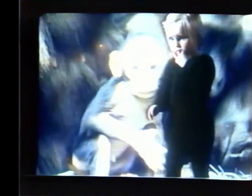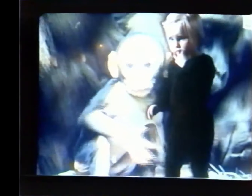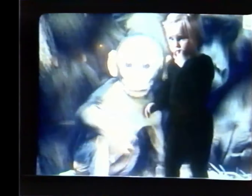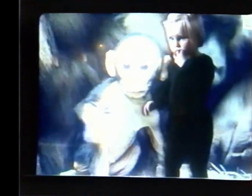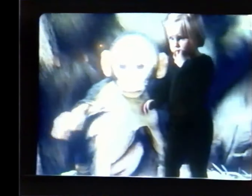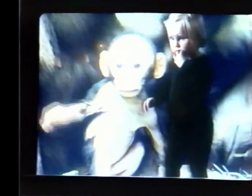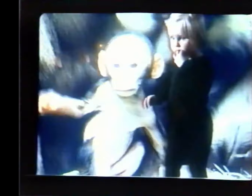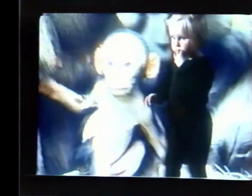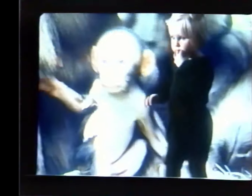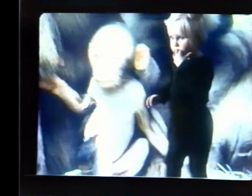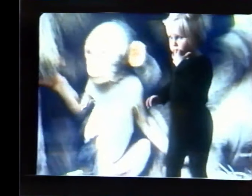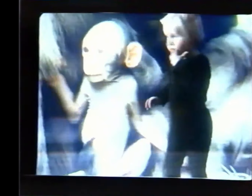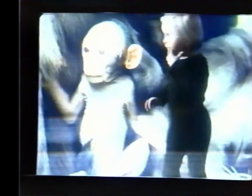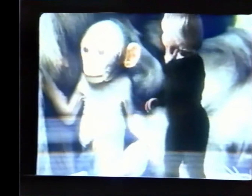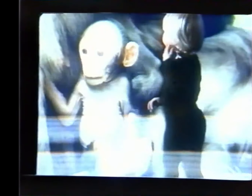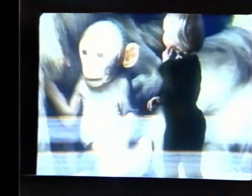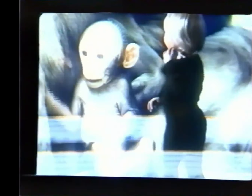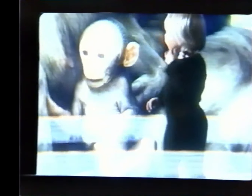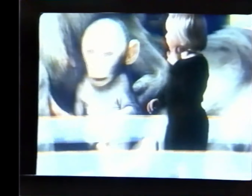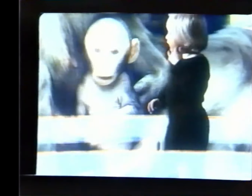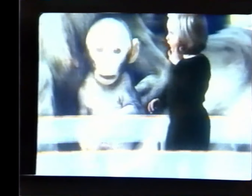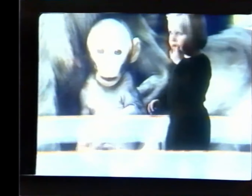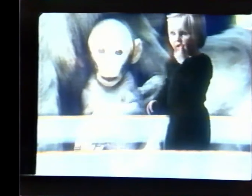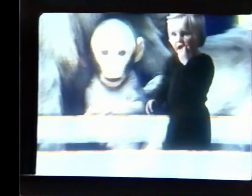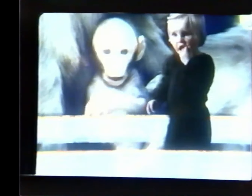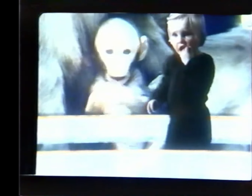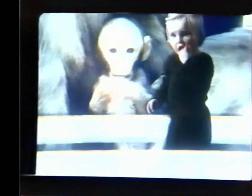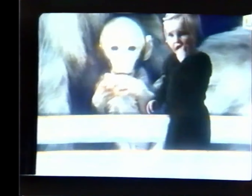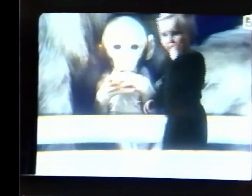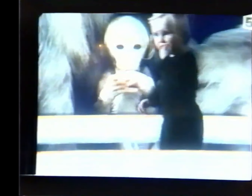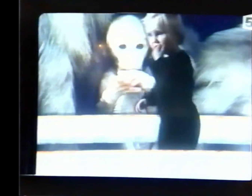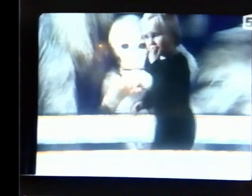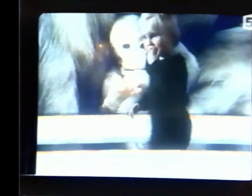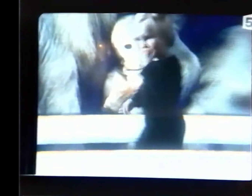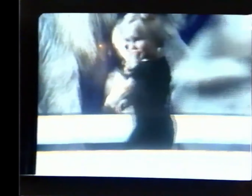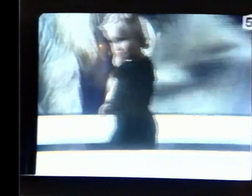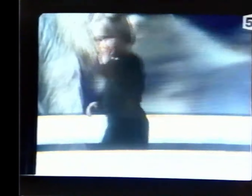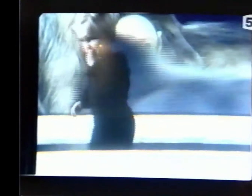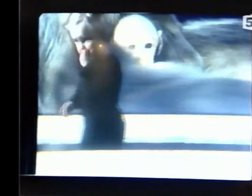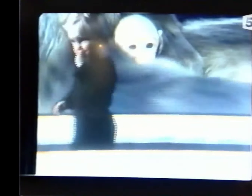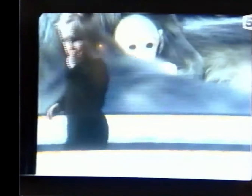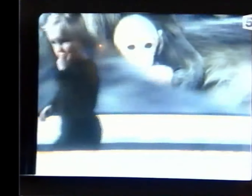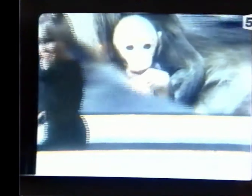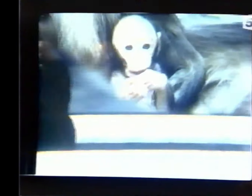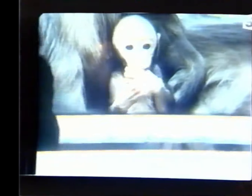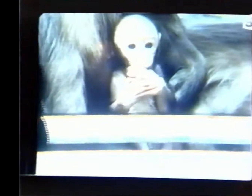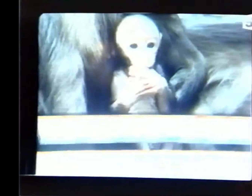Avant l'hiver, petit homme et petit de singe se ressemblent beaucoup. Leur génome est semblable à